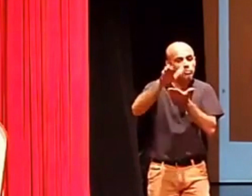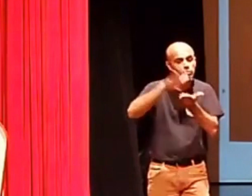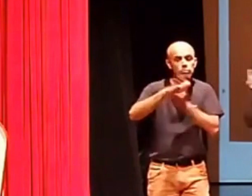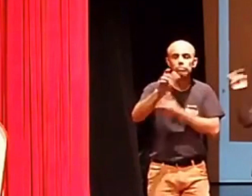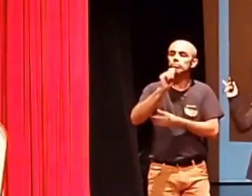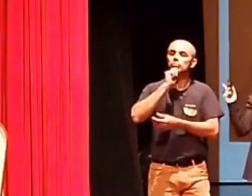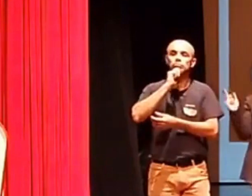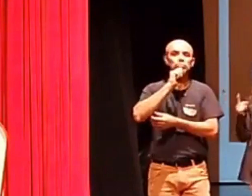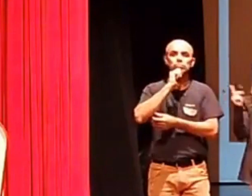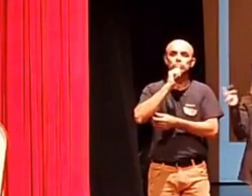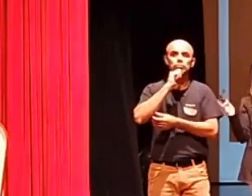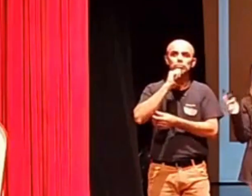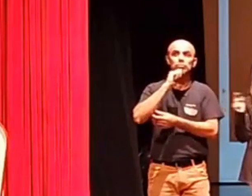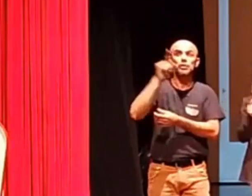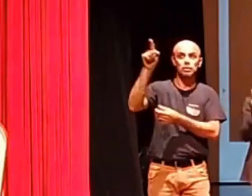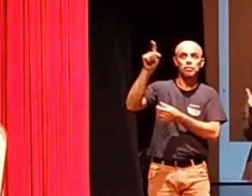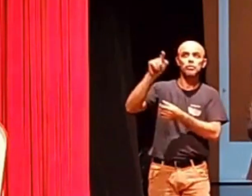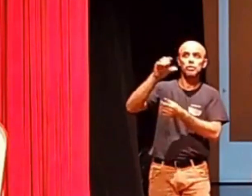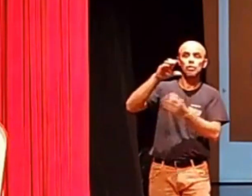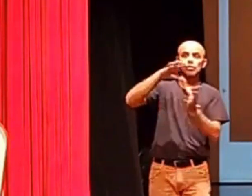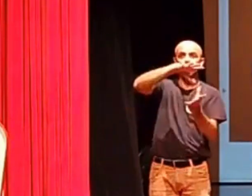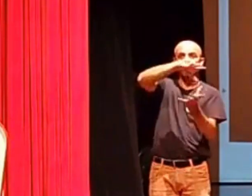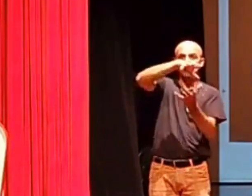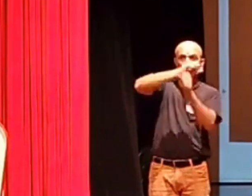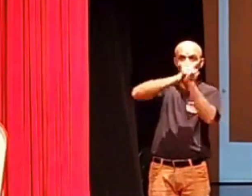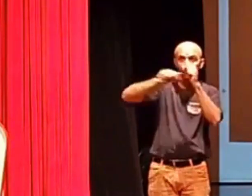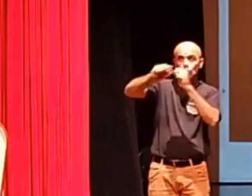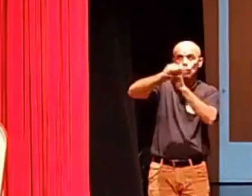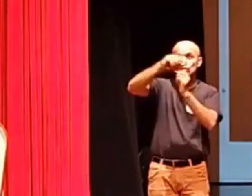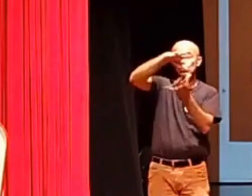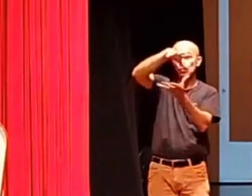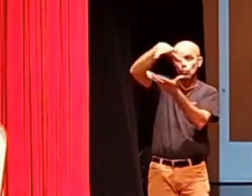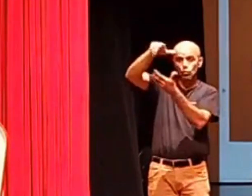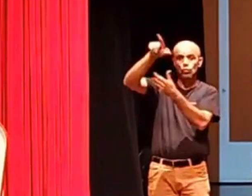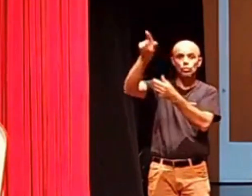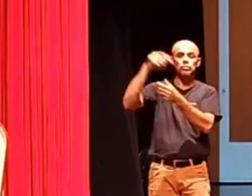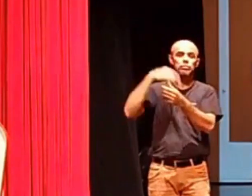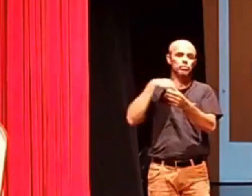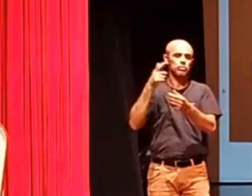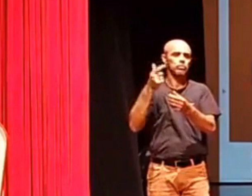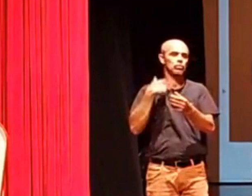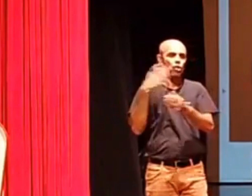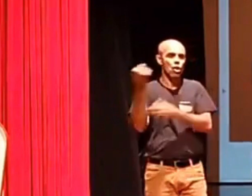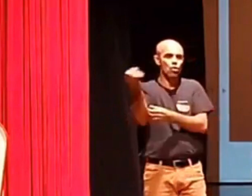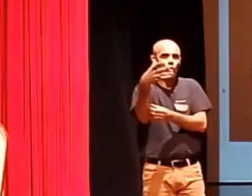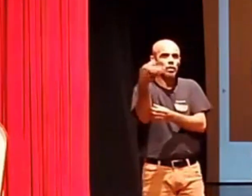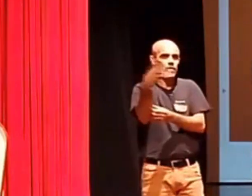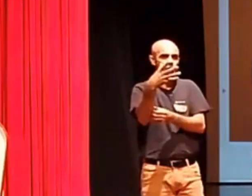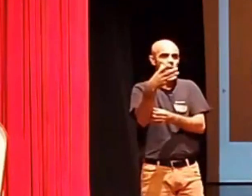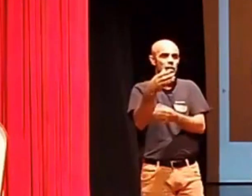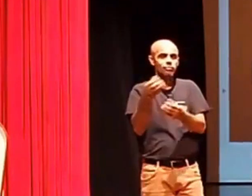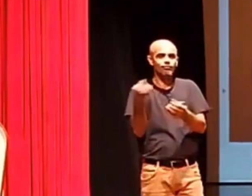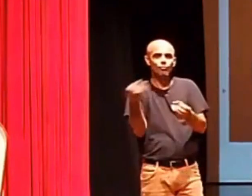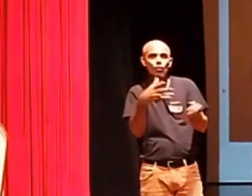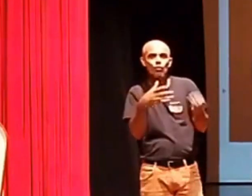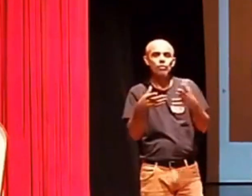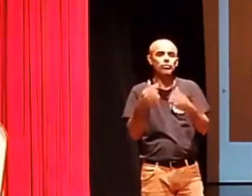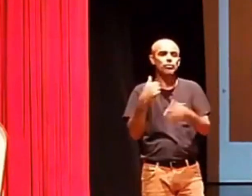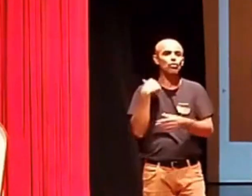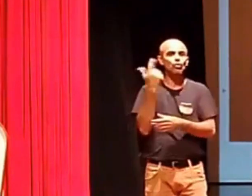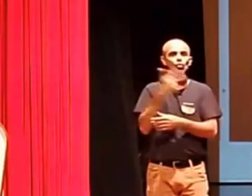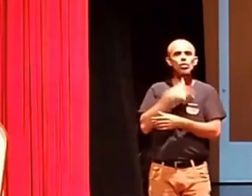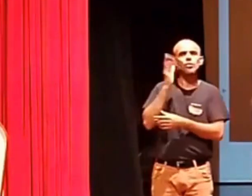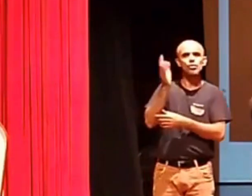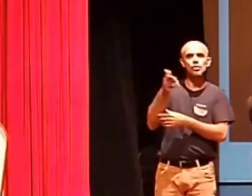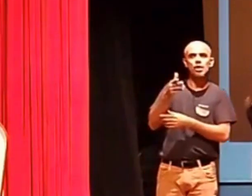mas que possivelmente eles vão atualizar esse guideline logo mais, porque o guideline é de 2016, a gente já considera, já